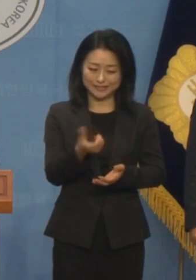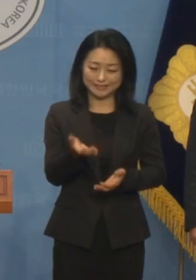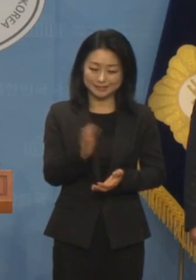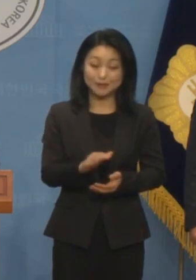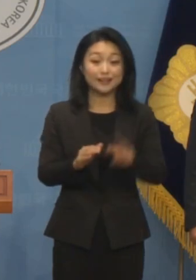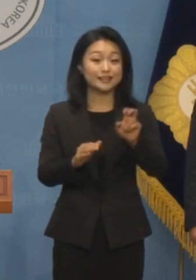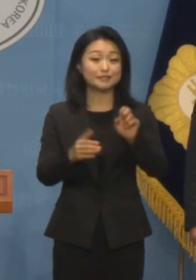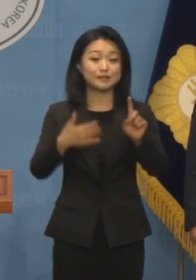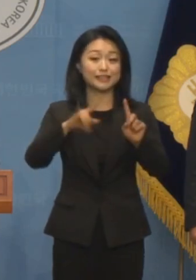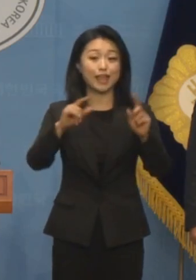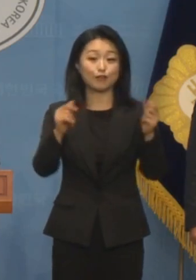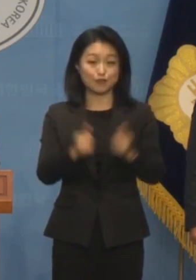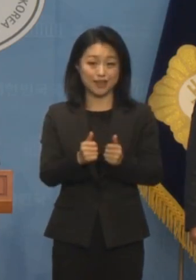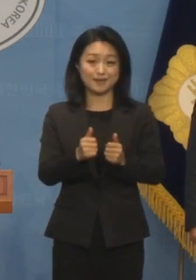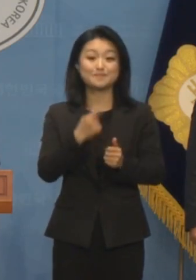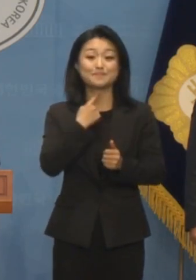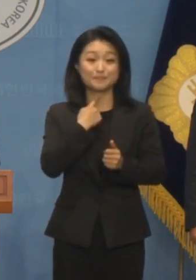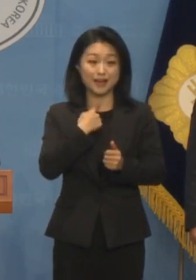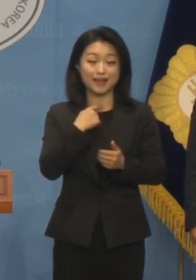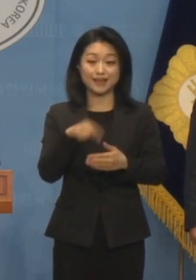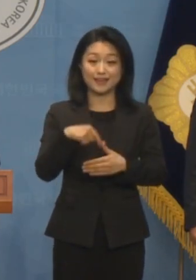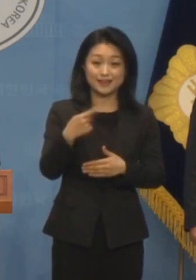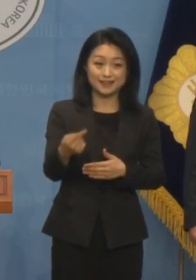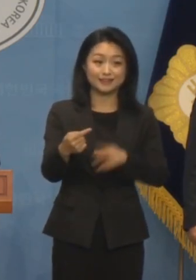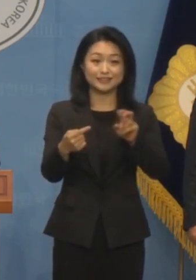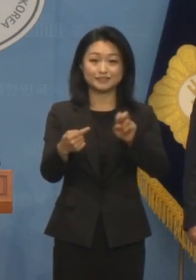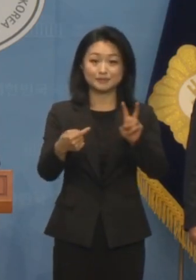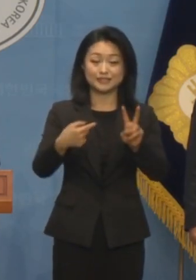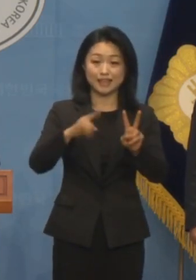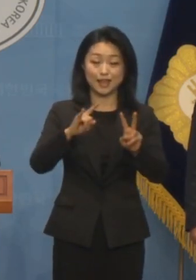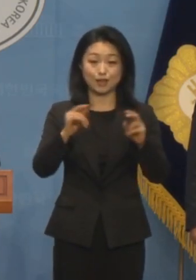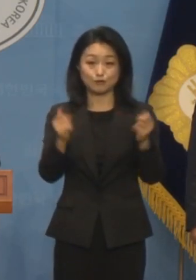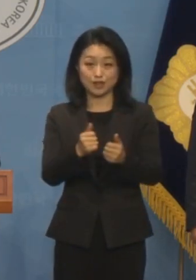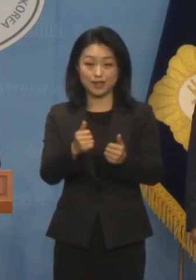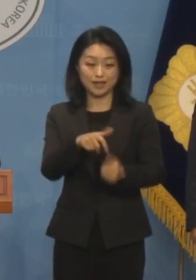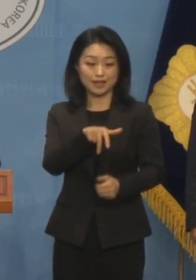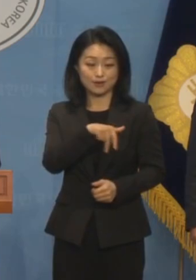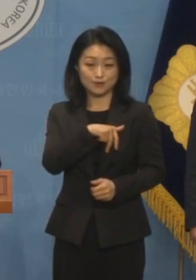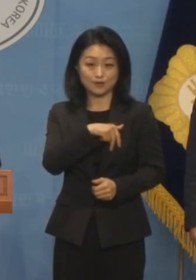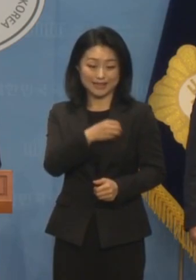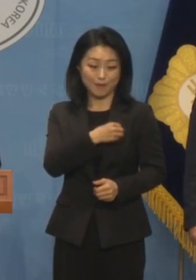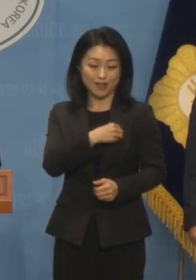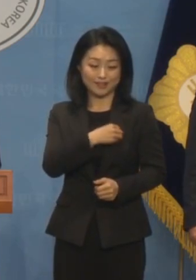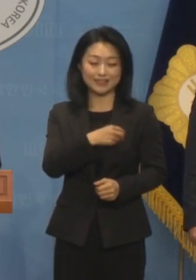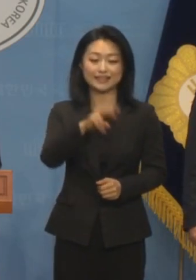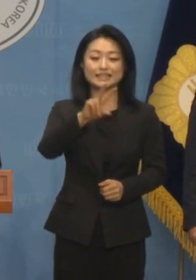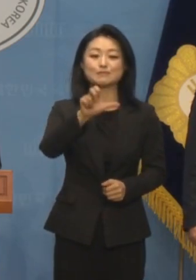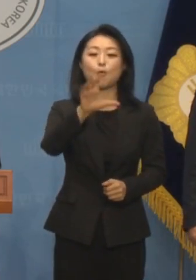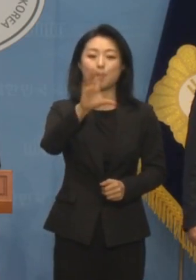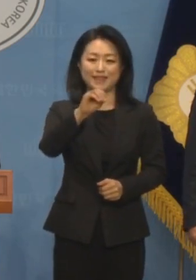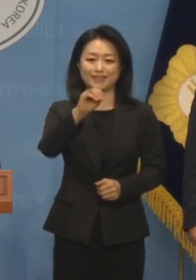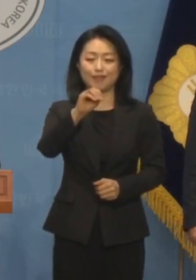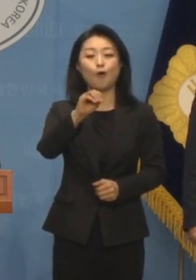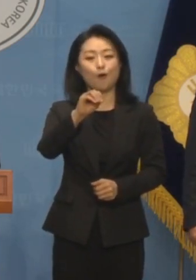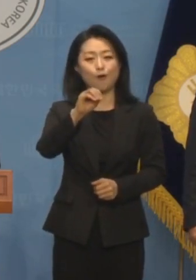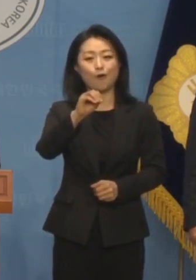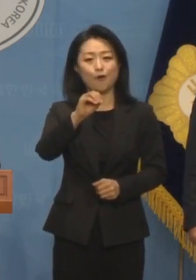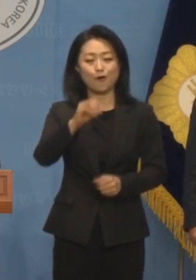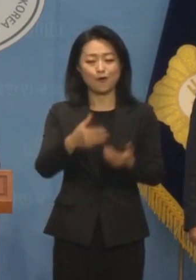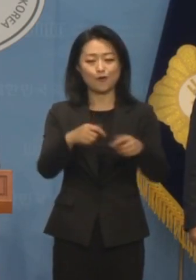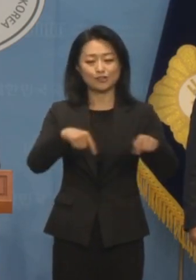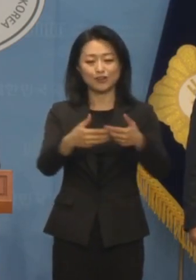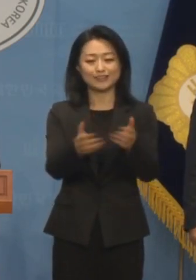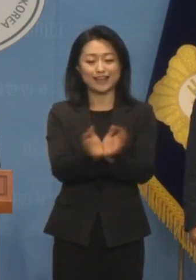21대 국회에 이어 22대 국회로 2만 5천 명 당원이 함께하는 원내정당으로 국민들 속에 자리